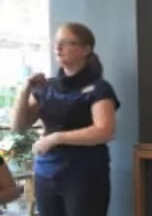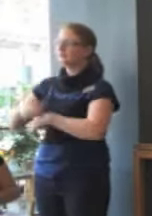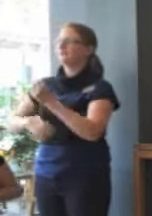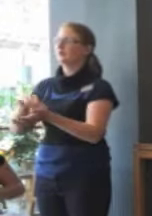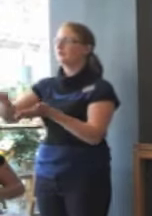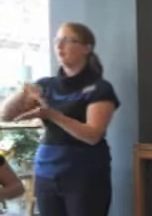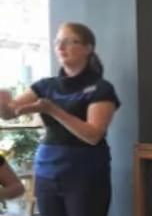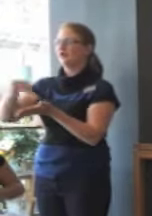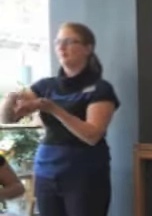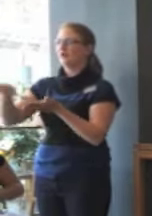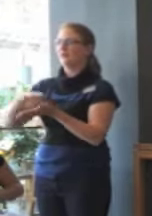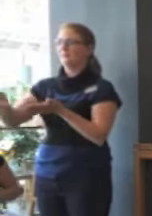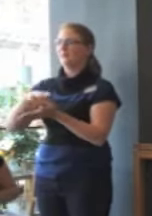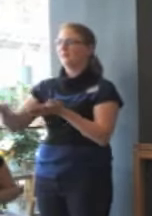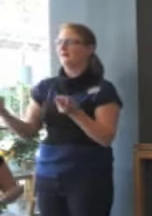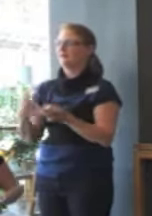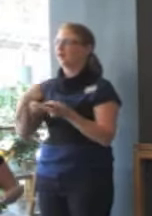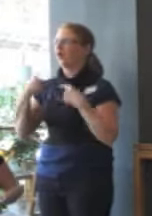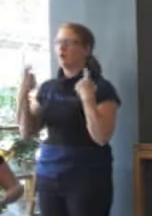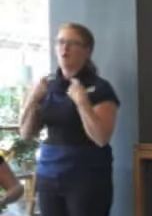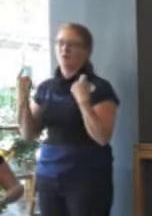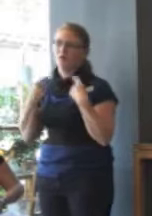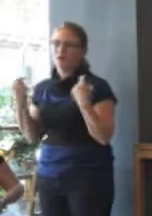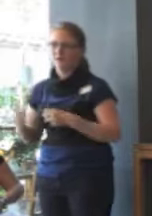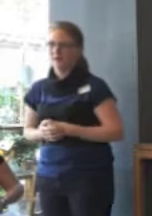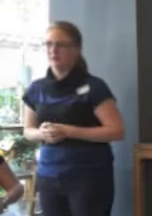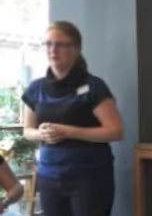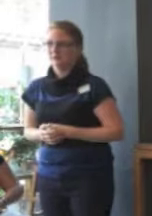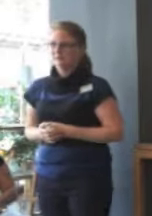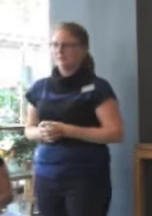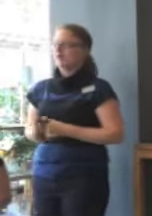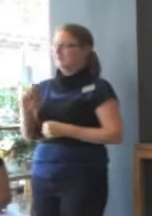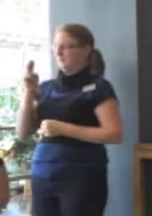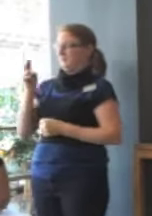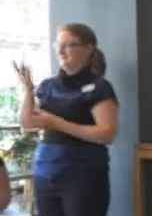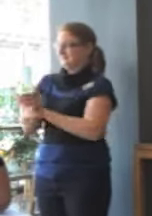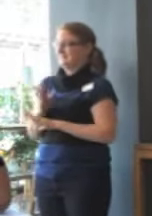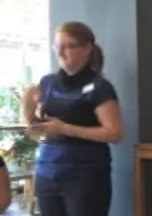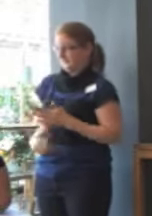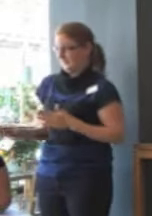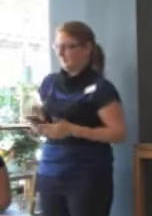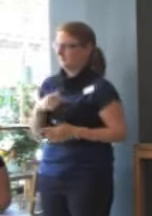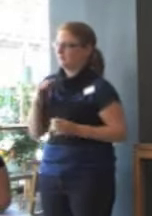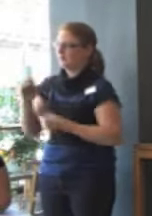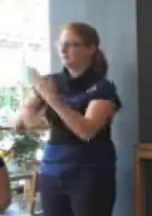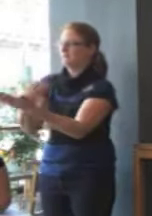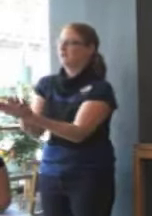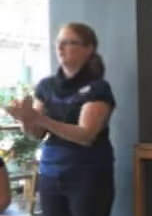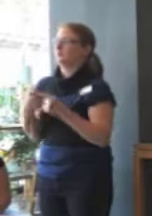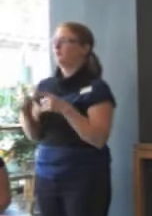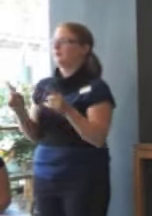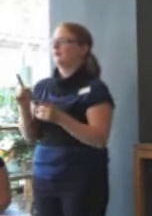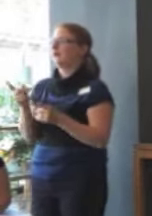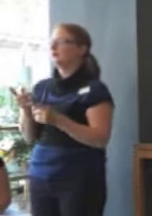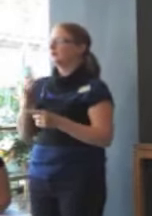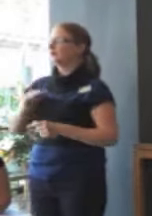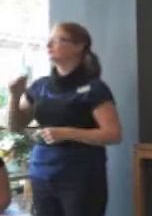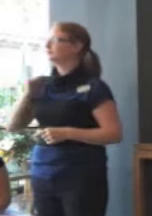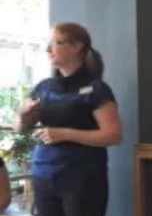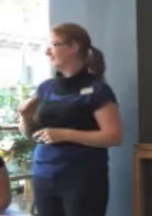har hänt. Och det, där kommer vi direkt efter semestern lägga ett förslag på olika konsumenträtter som vi är beredda att lägga